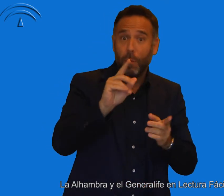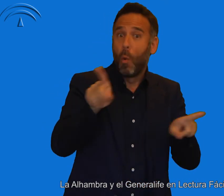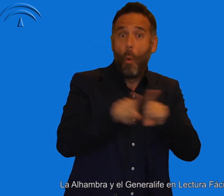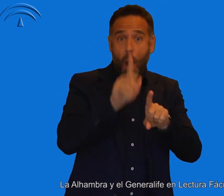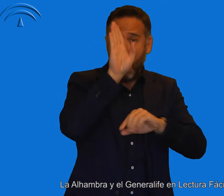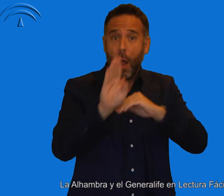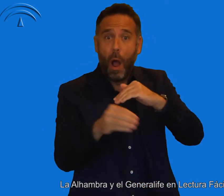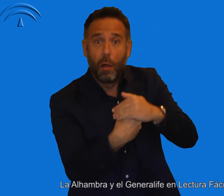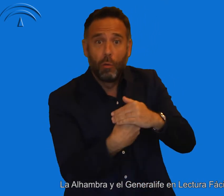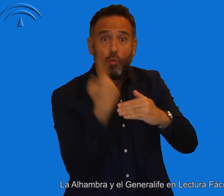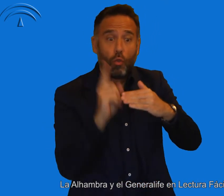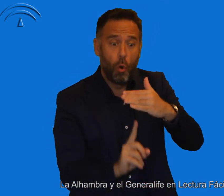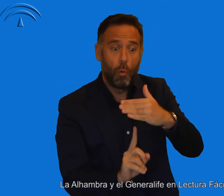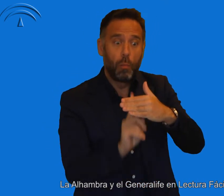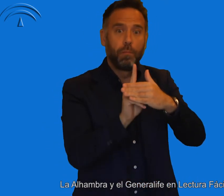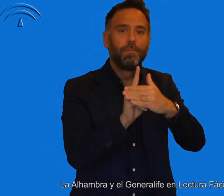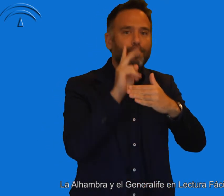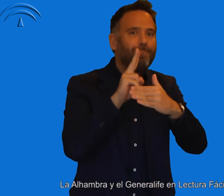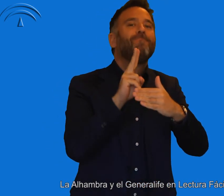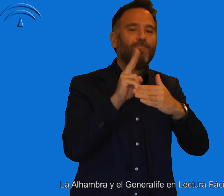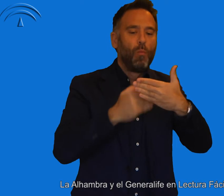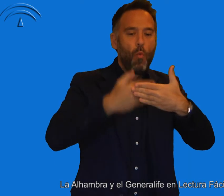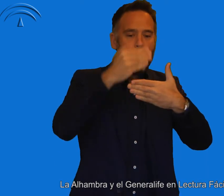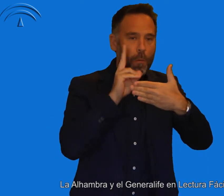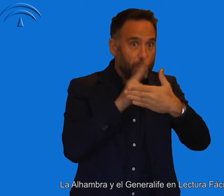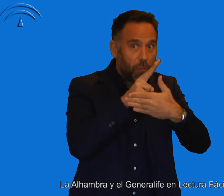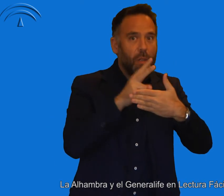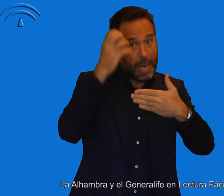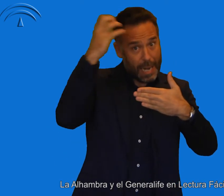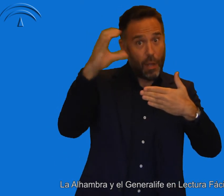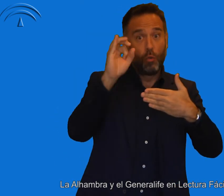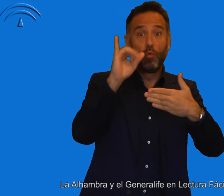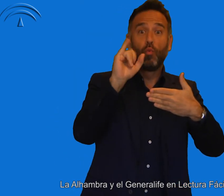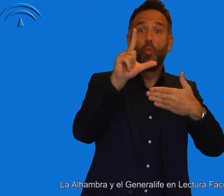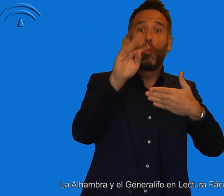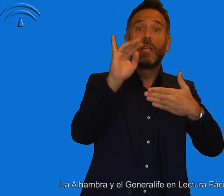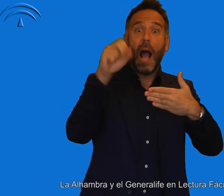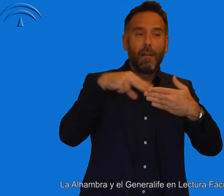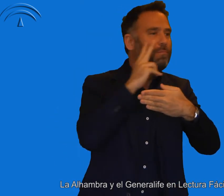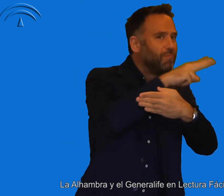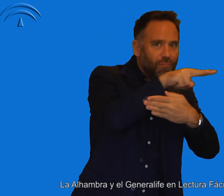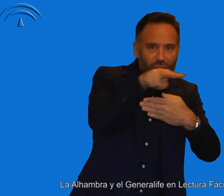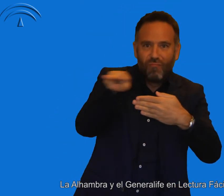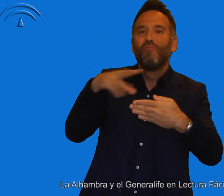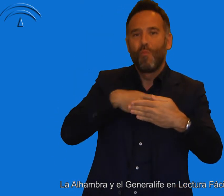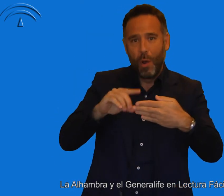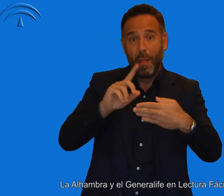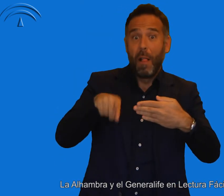escondido, solo un pequeño mirador sobresalía del muro. Desde allí el sultán contemplaba el paisaje. Después, los